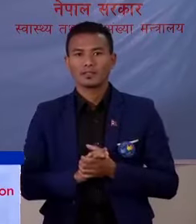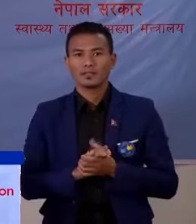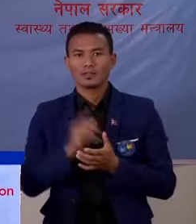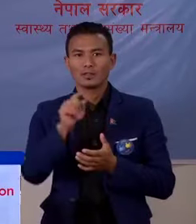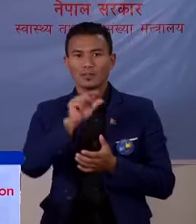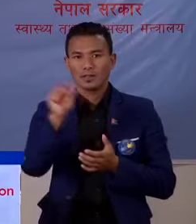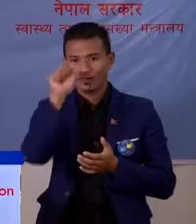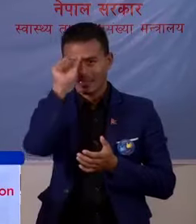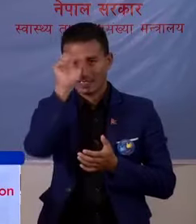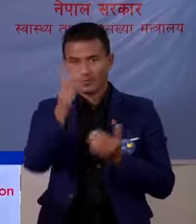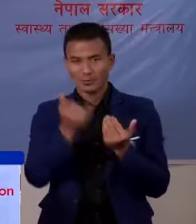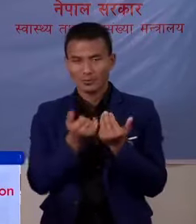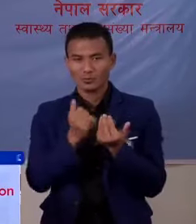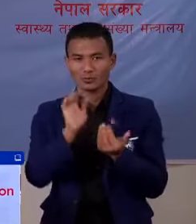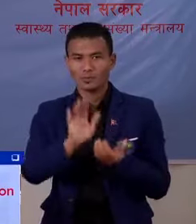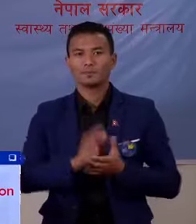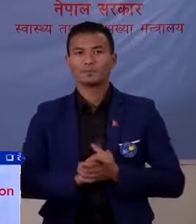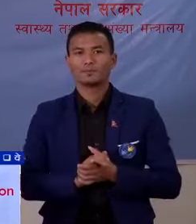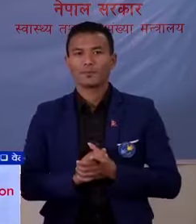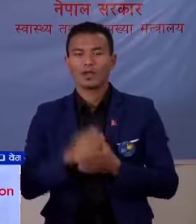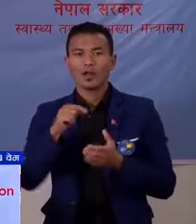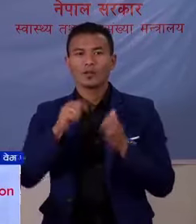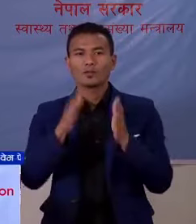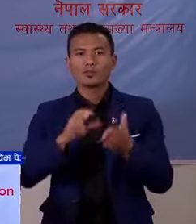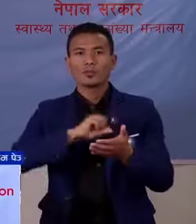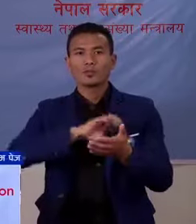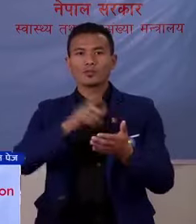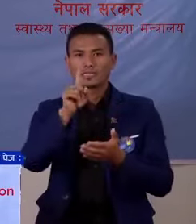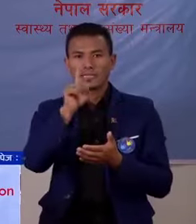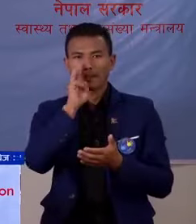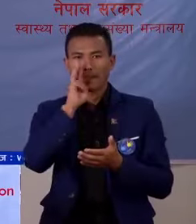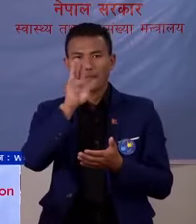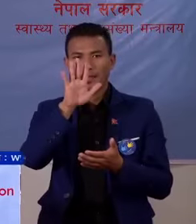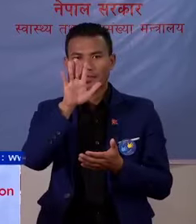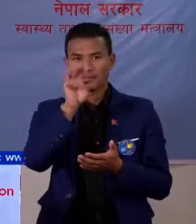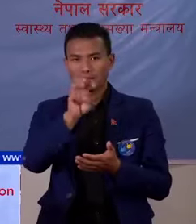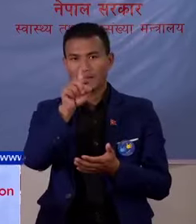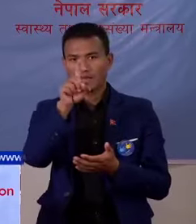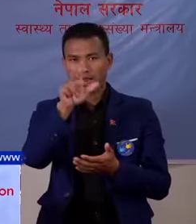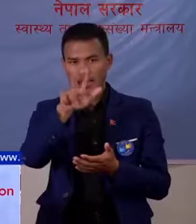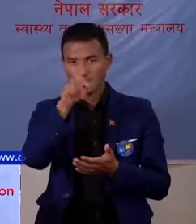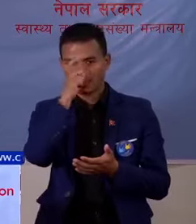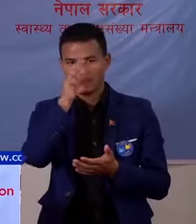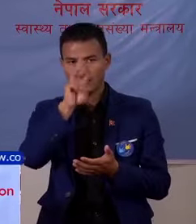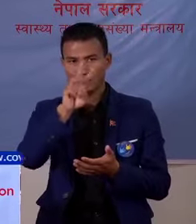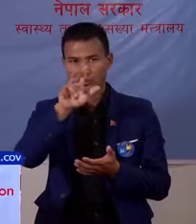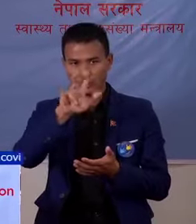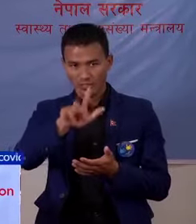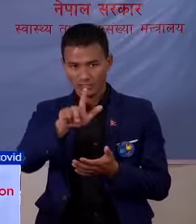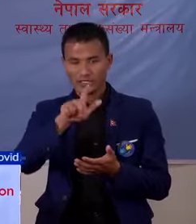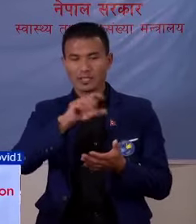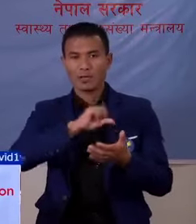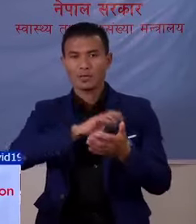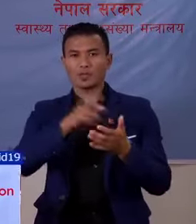सोको बारेमा जानकारी दिन चाहन्छु। हालसम्म प्रदेश नम्बर 1 5,837, प्रदेश नम्बर